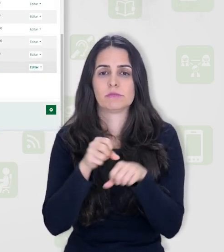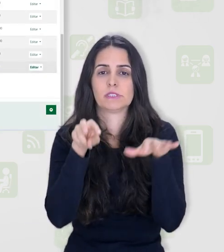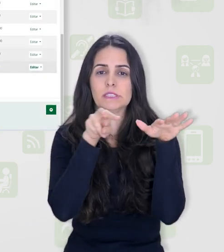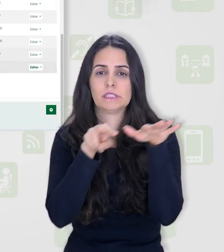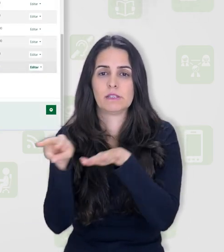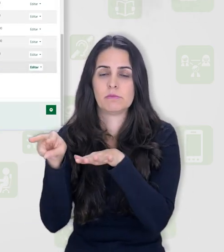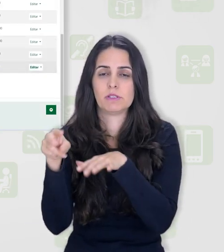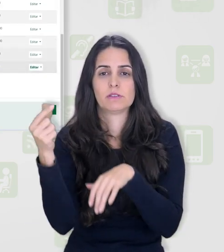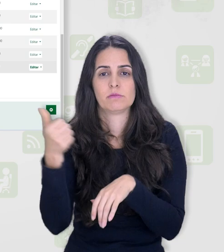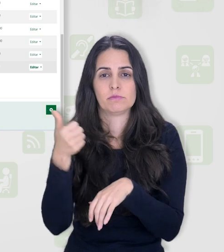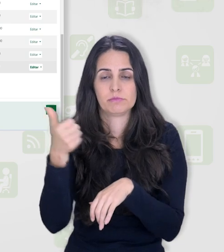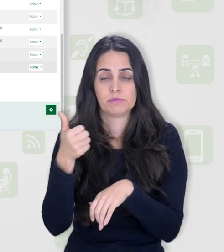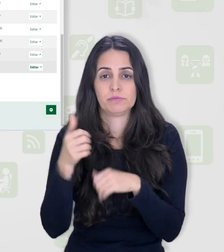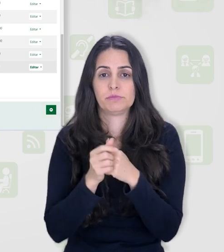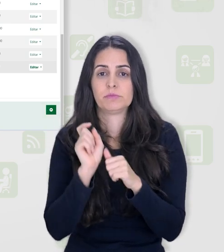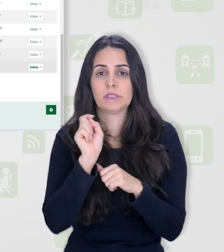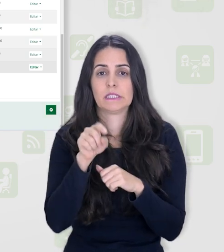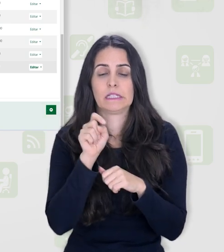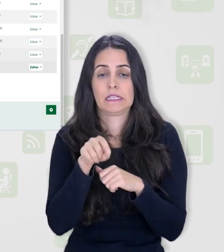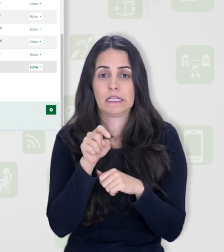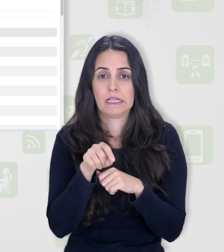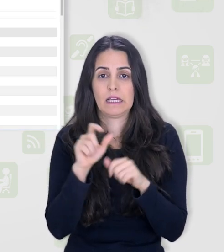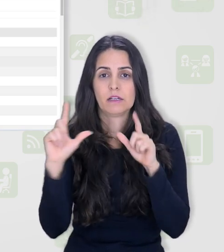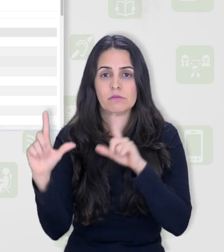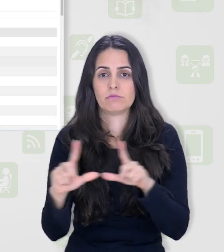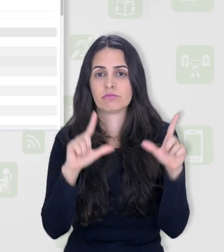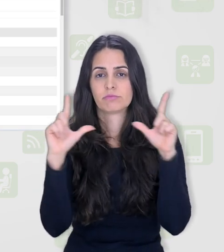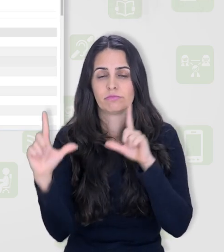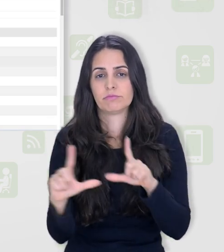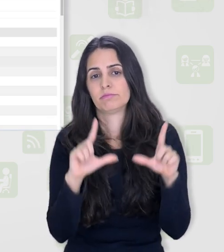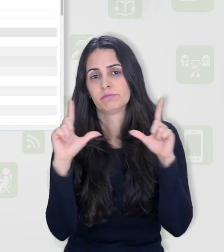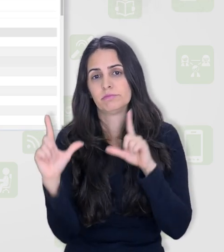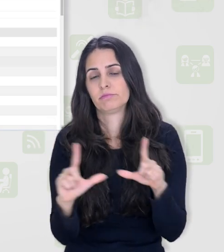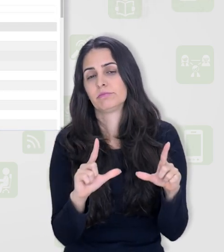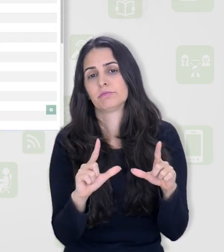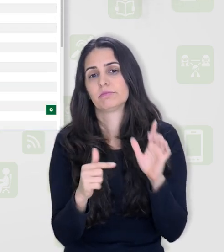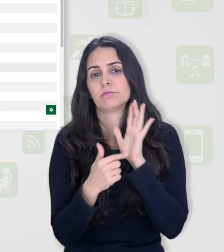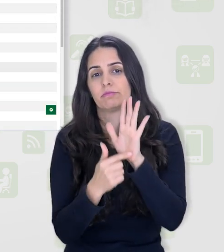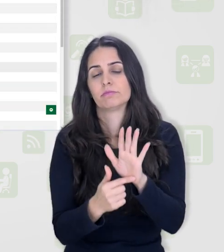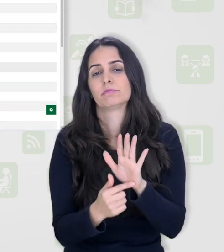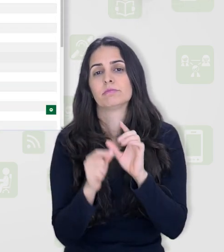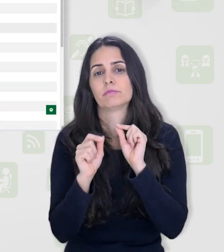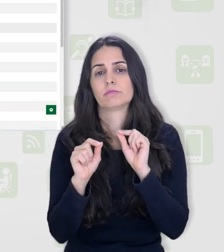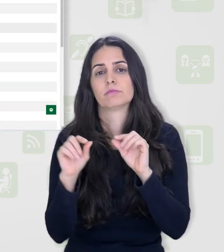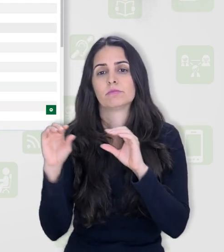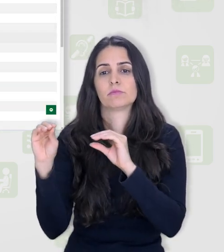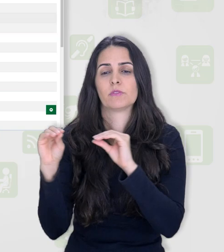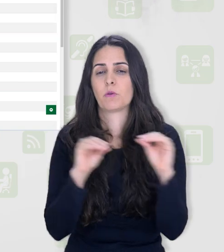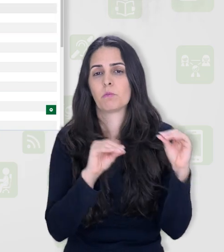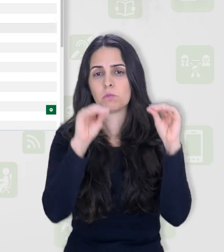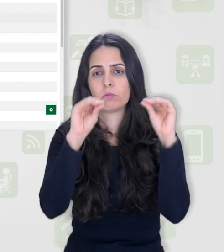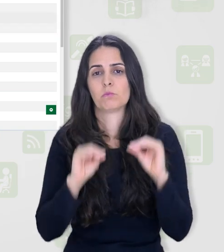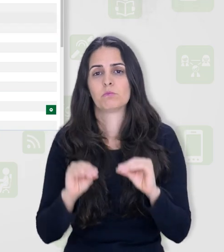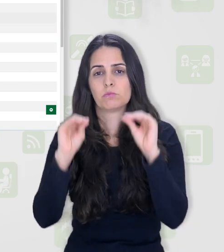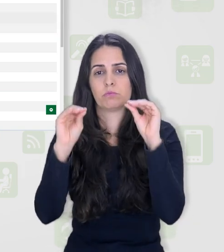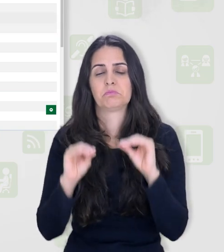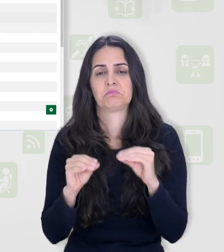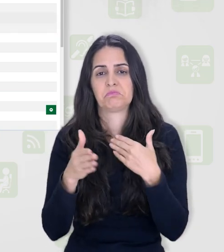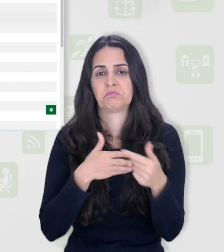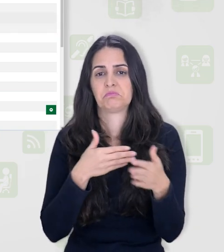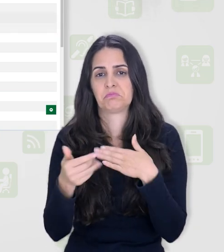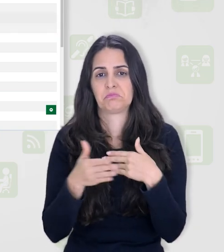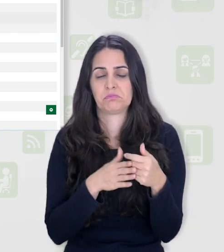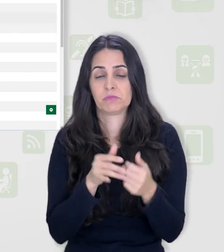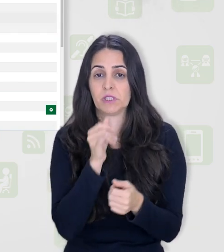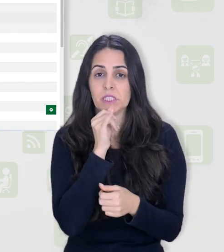semana do curso eu vou clicar aqui nessa setinha E aí ele vai me dar a opção de mover para onde eu quero Então eu quero que